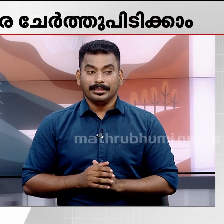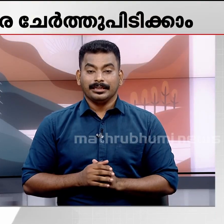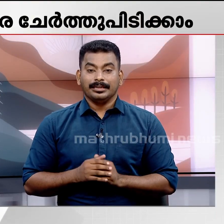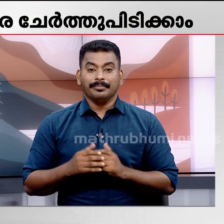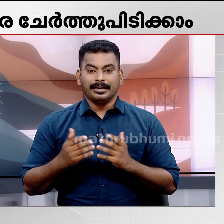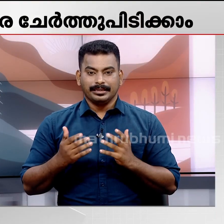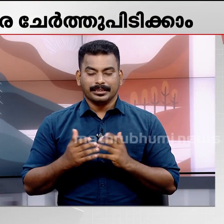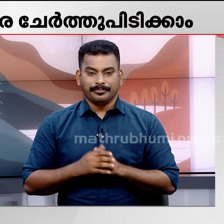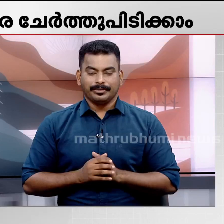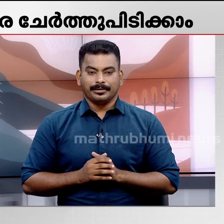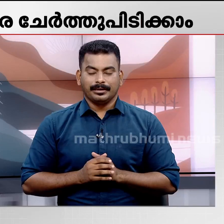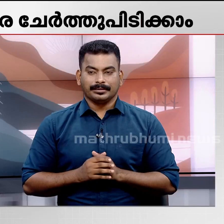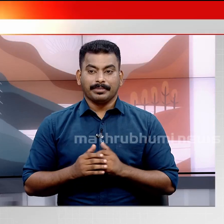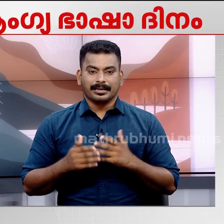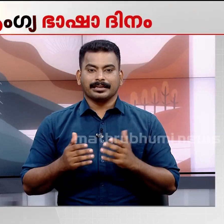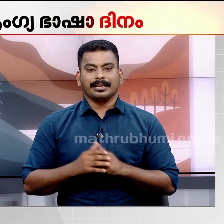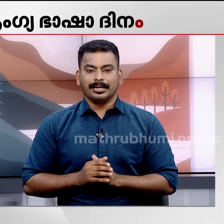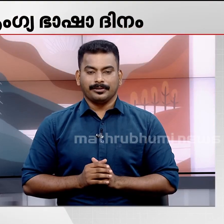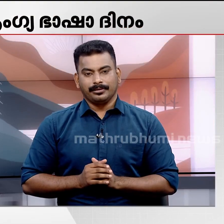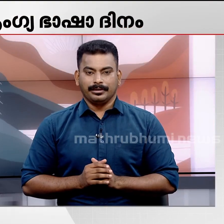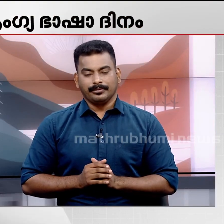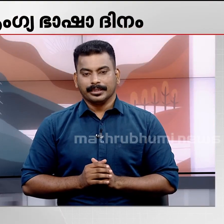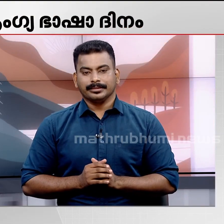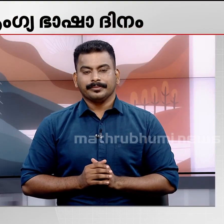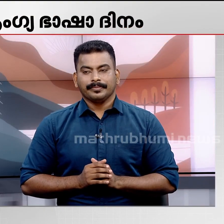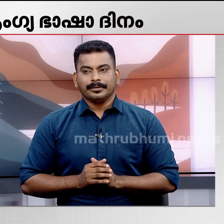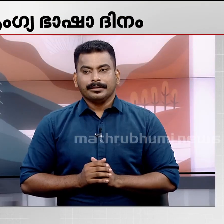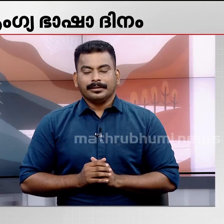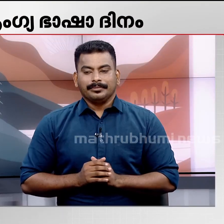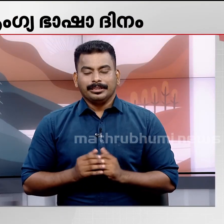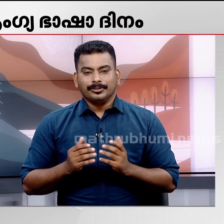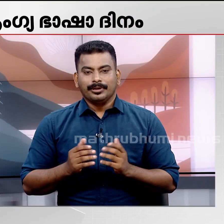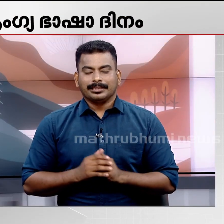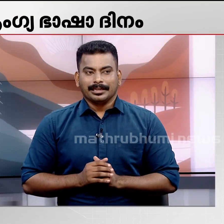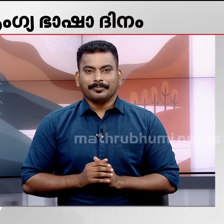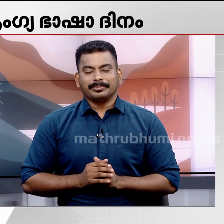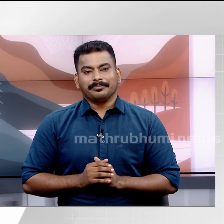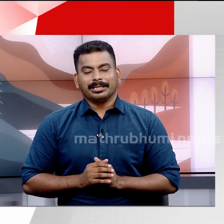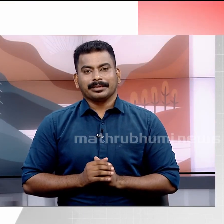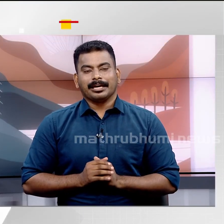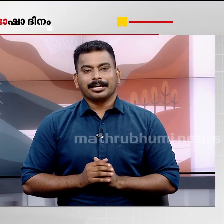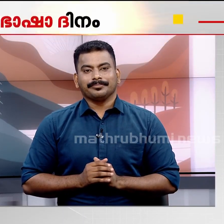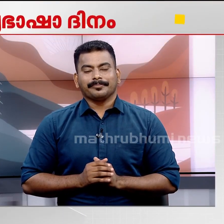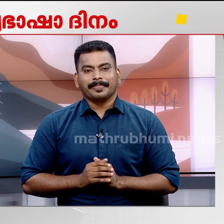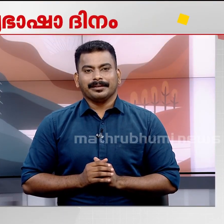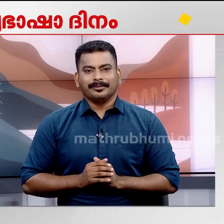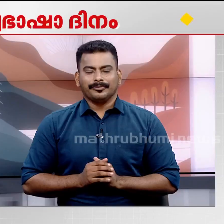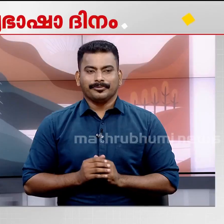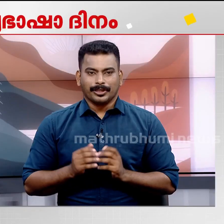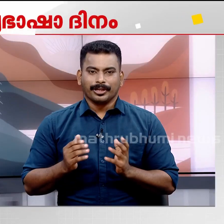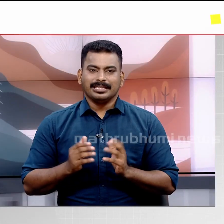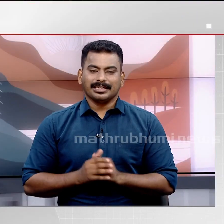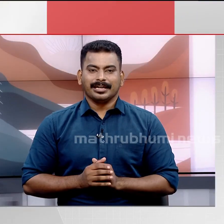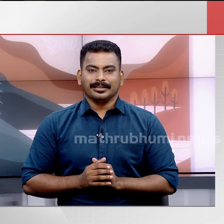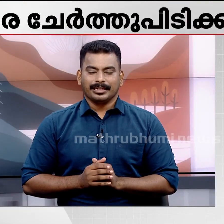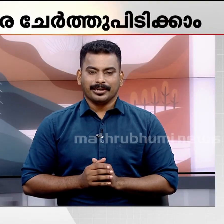ജോലി ഡിമാൻഡ് ചെയ്യുന്ന മാർക്കറ്റ് അങ്ങനെയല്ല ഉള്ളത്. ഈ ജോലി തിരഞ്ഞെടുക്കാൻ പ്രധാനപ്പെട്ട കാരണം